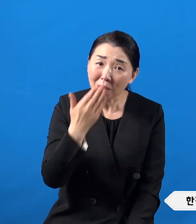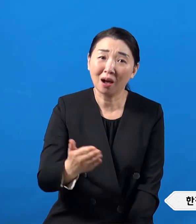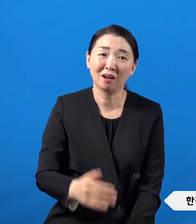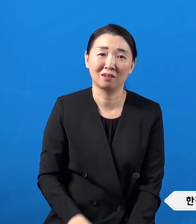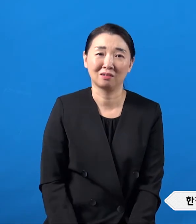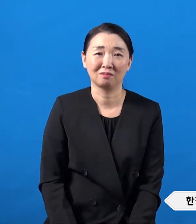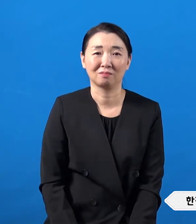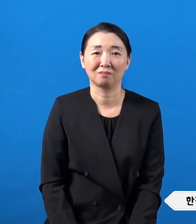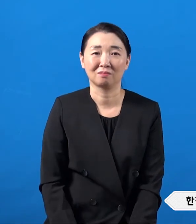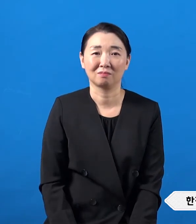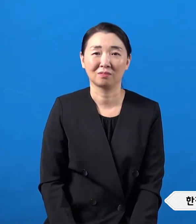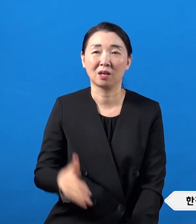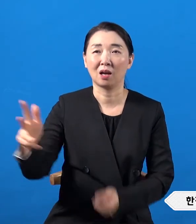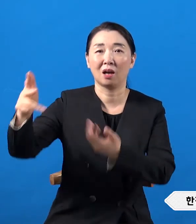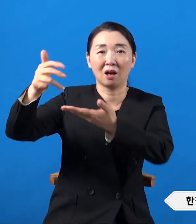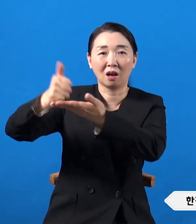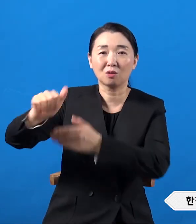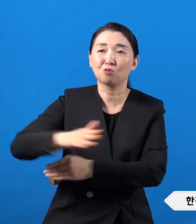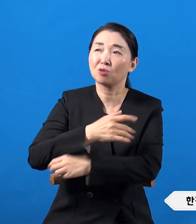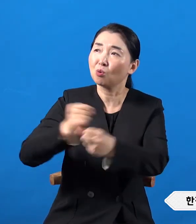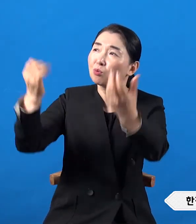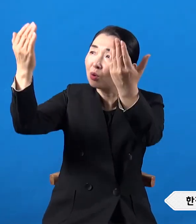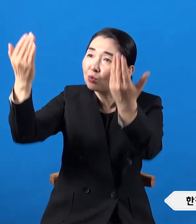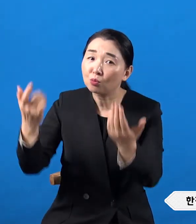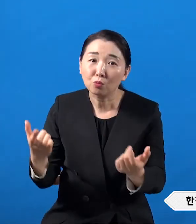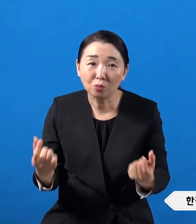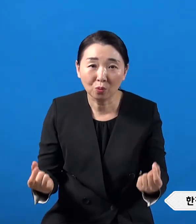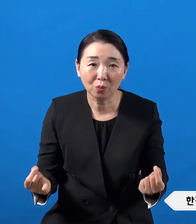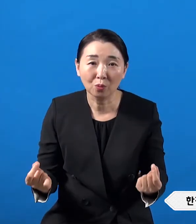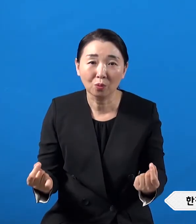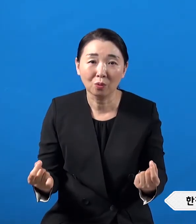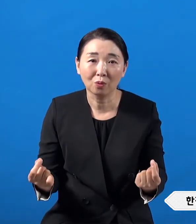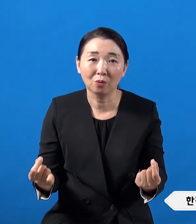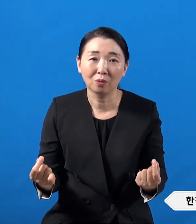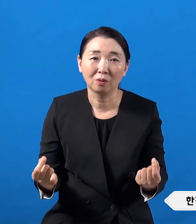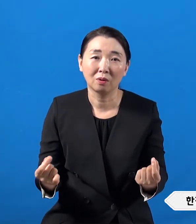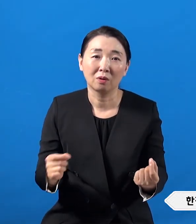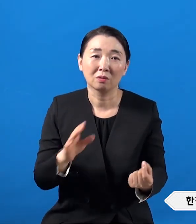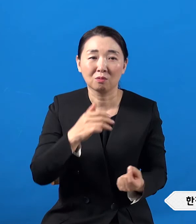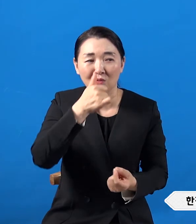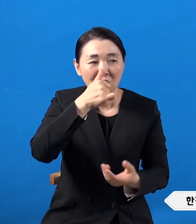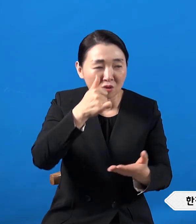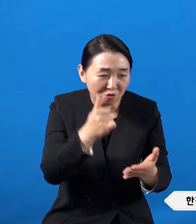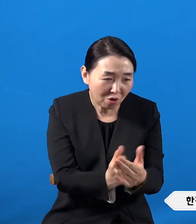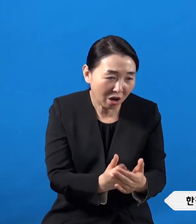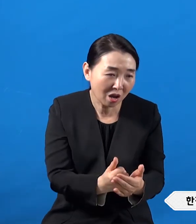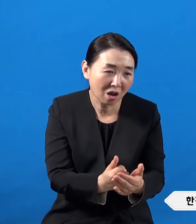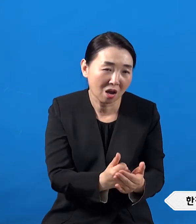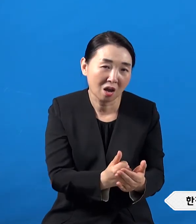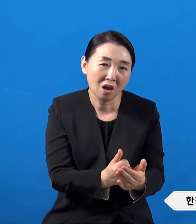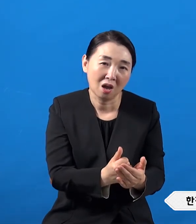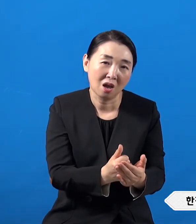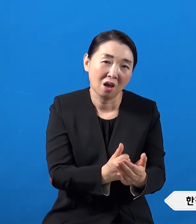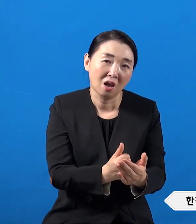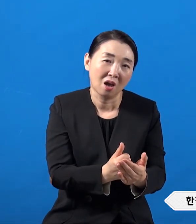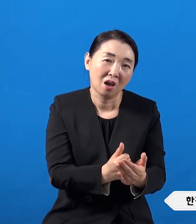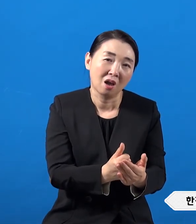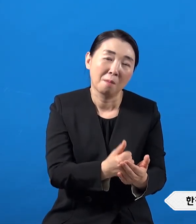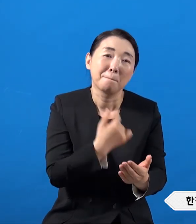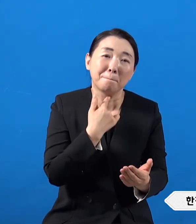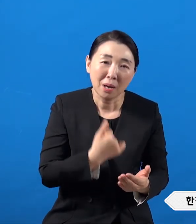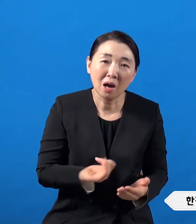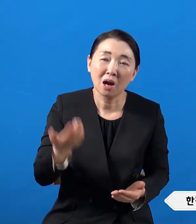수 있지 않습니까? 하나님께서 우리를 용서하셨습니다. 억만 죄악 가운데 있던 나를 하나님이